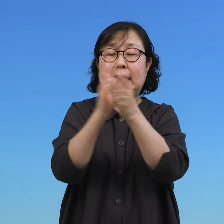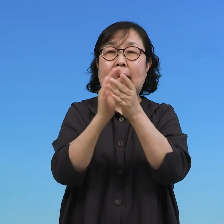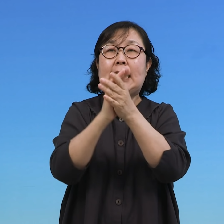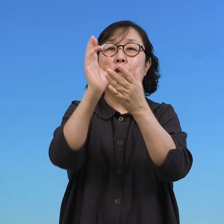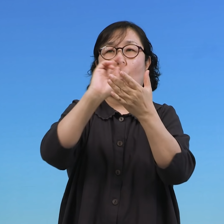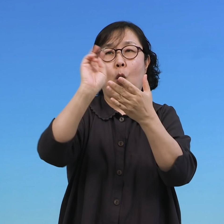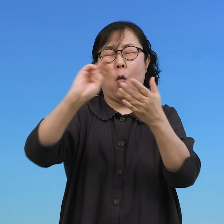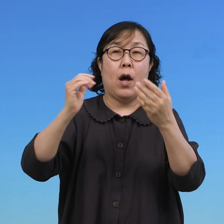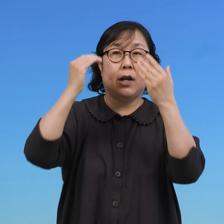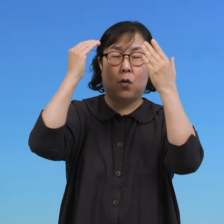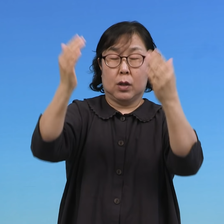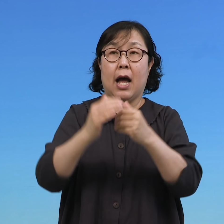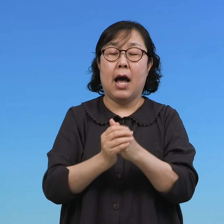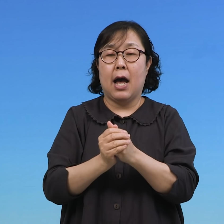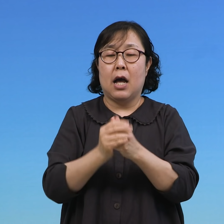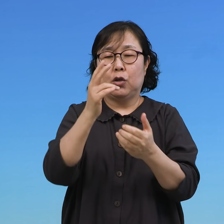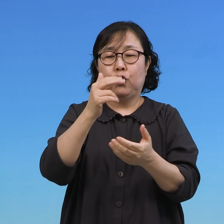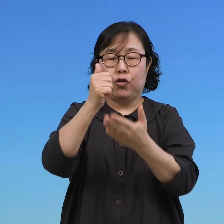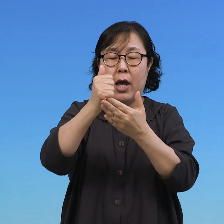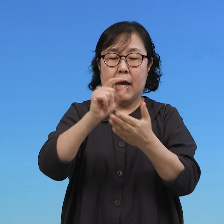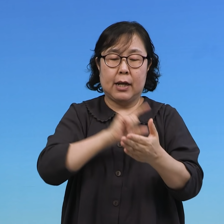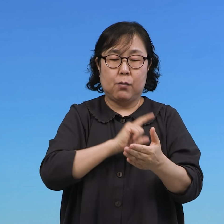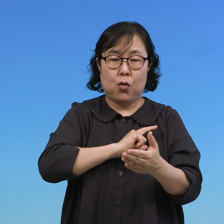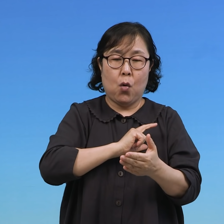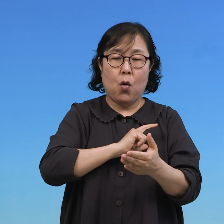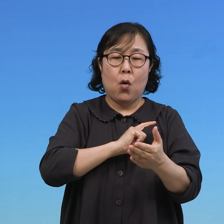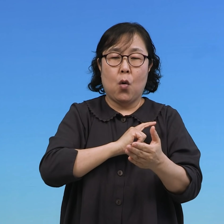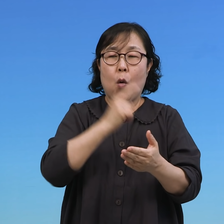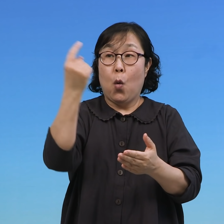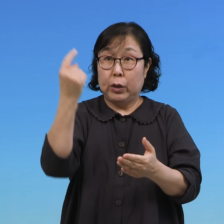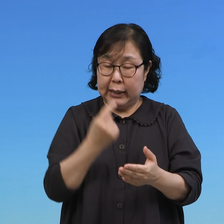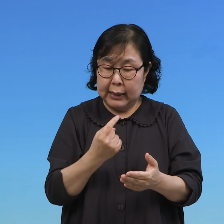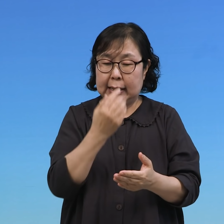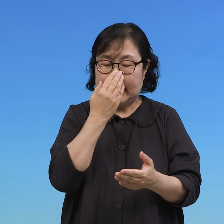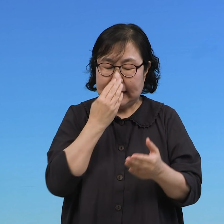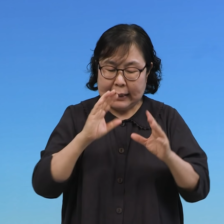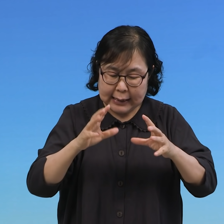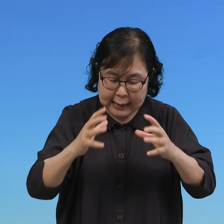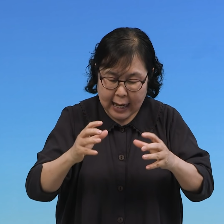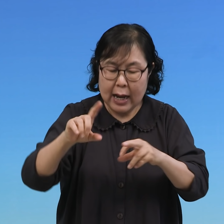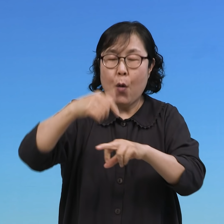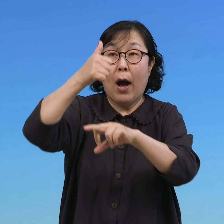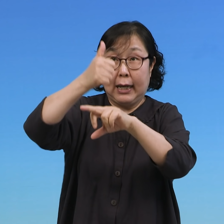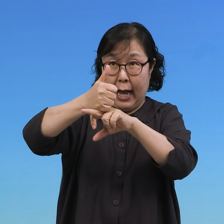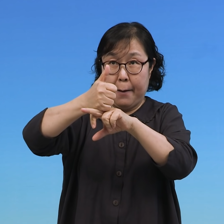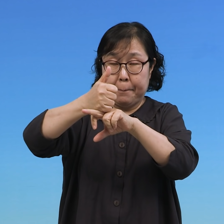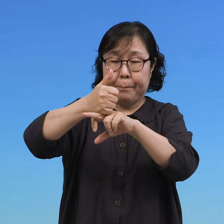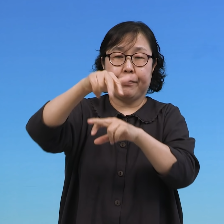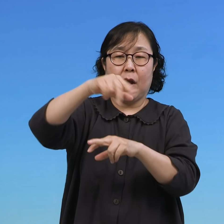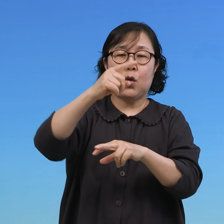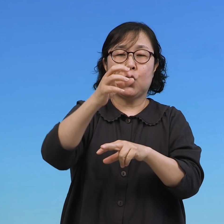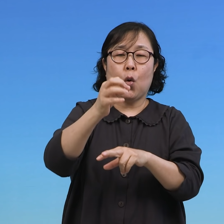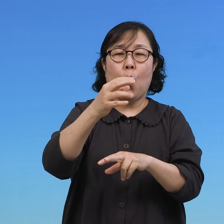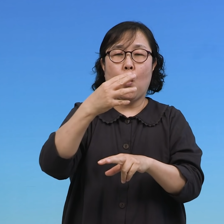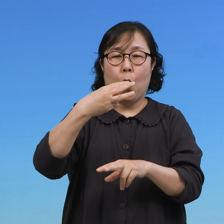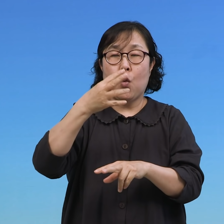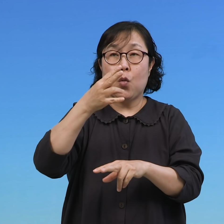주의 이름으로 오시는 이곳 이스라엘의 왕이시여 하더라. 이 종려나무 가지를 흔드는 것은 그 당시로 막